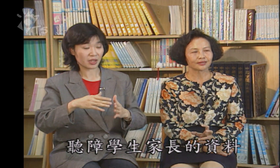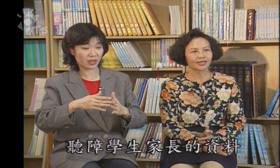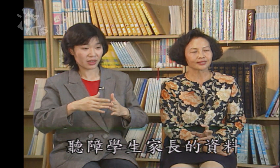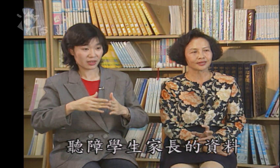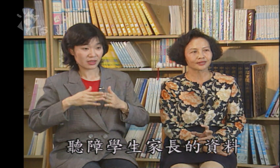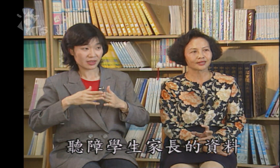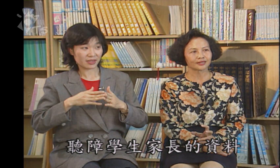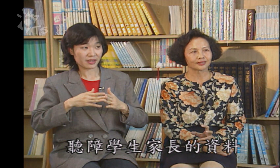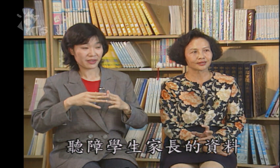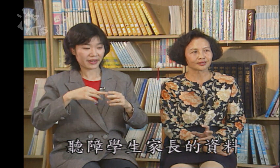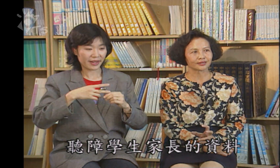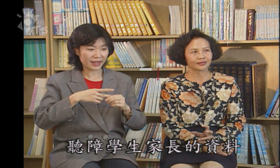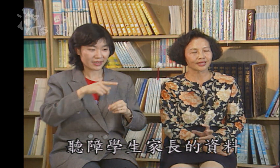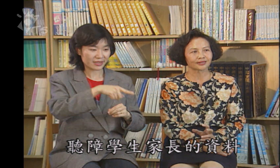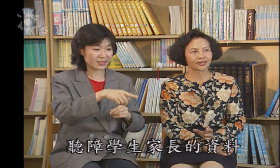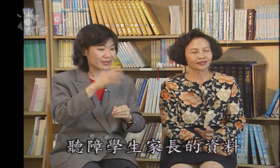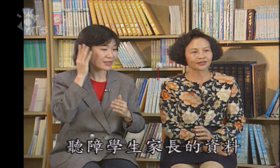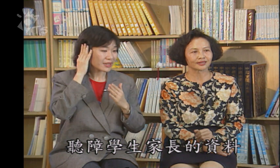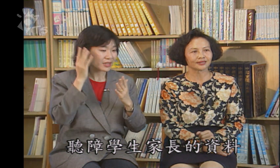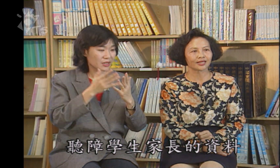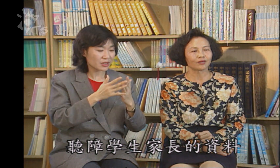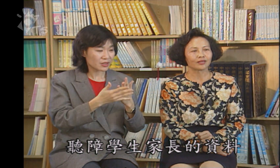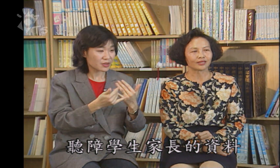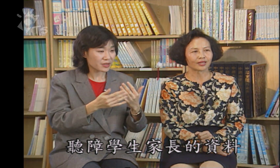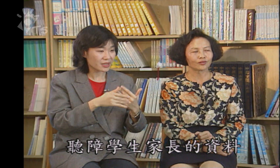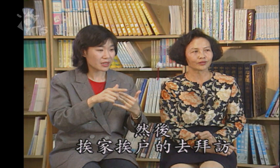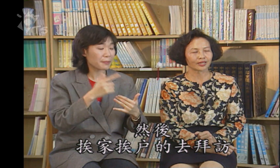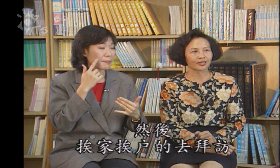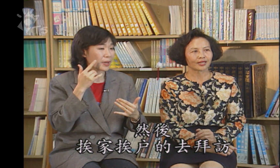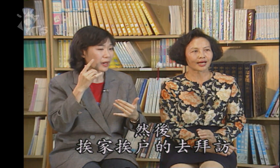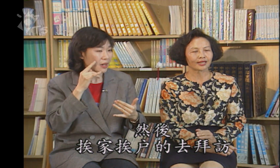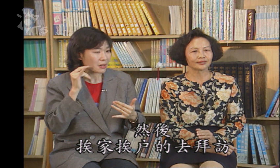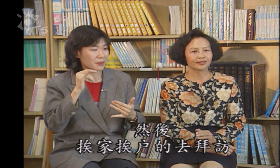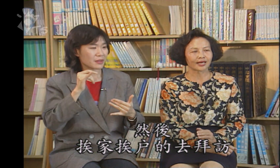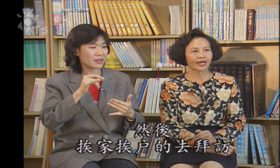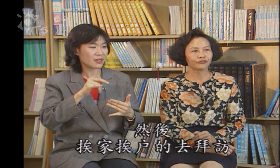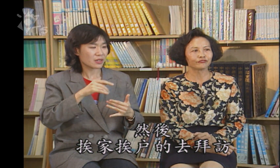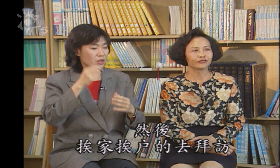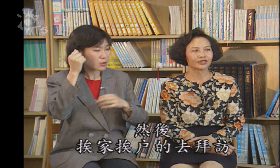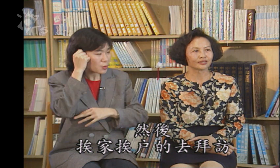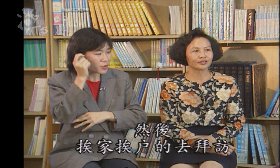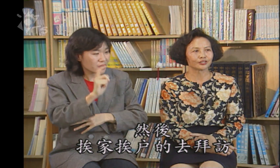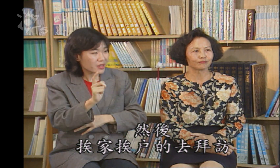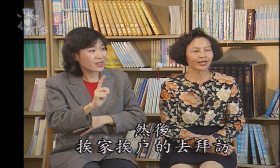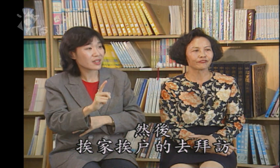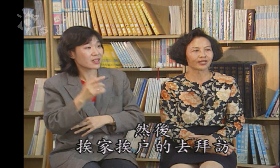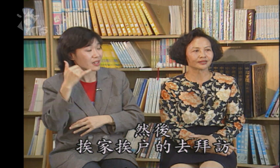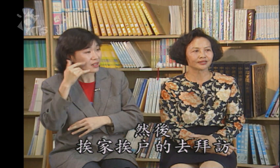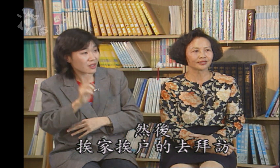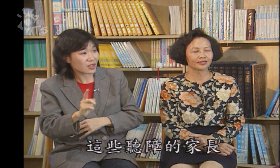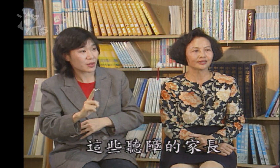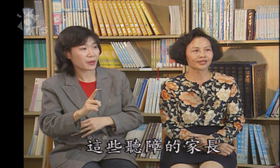听障学生的这个家长的资料，然后呢挨家挨户的去拜访这些听障的